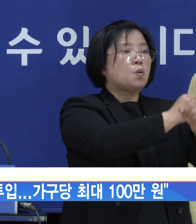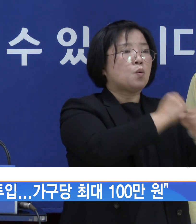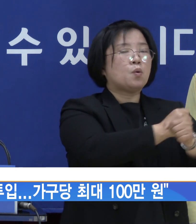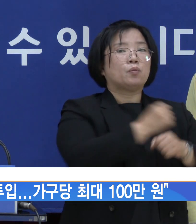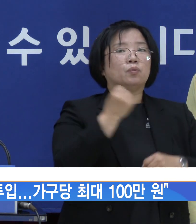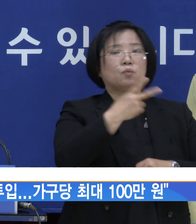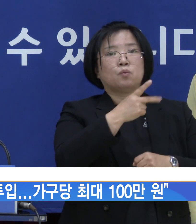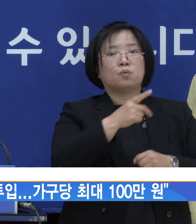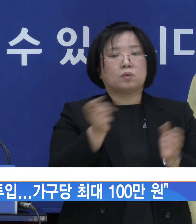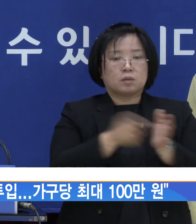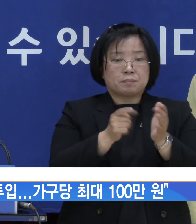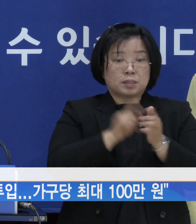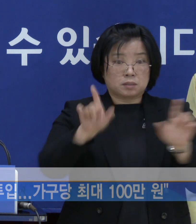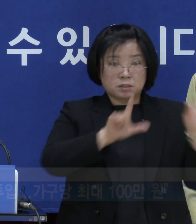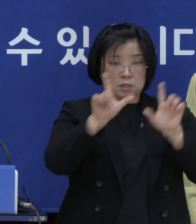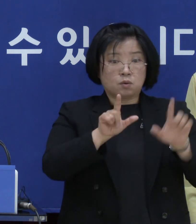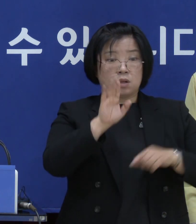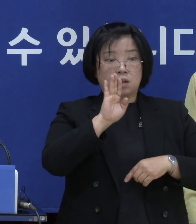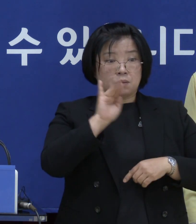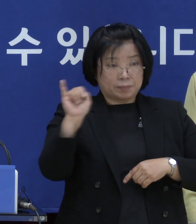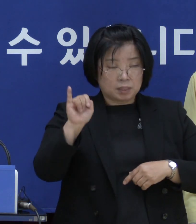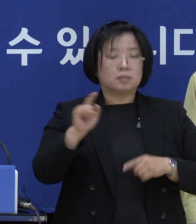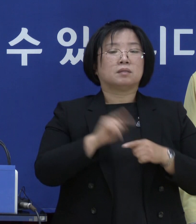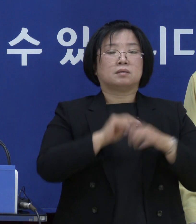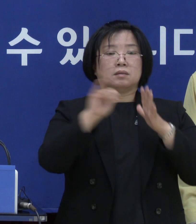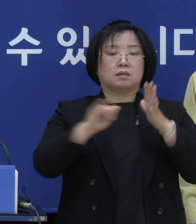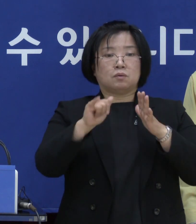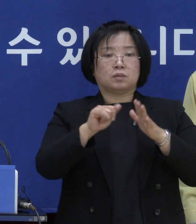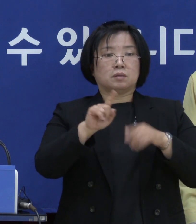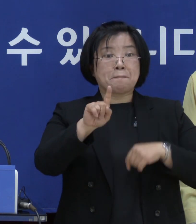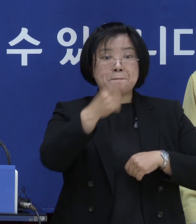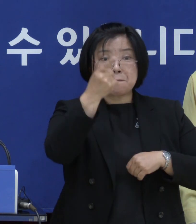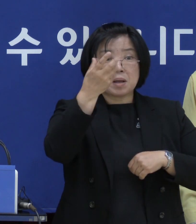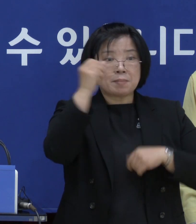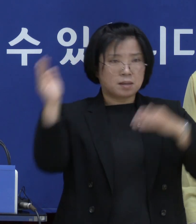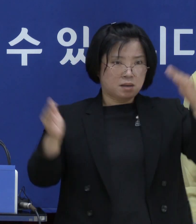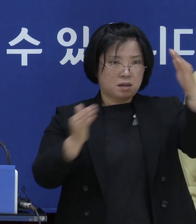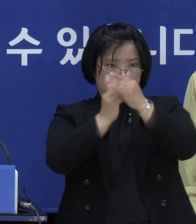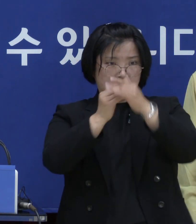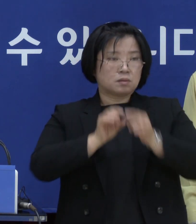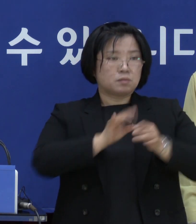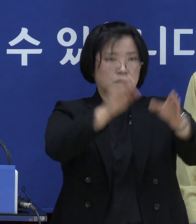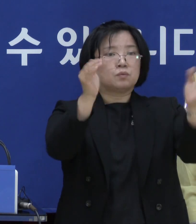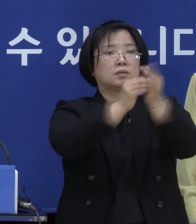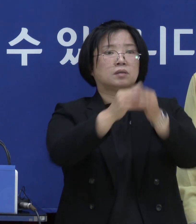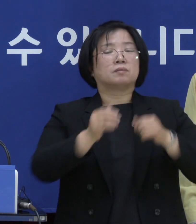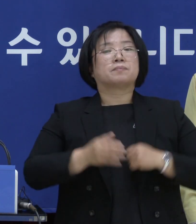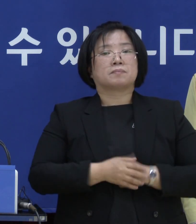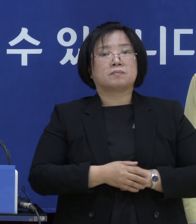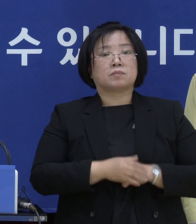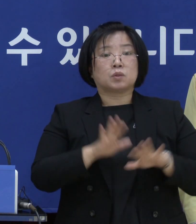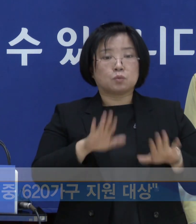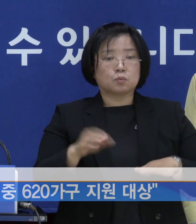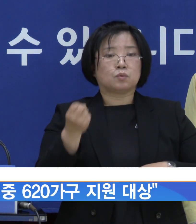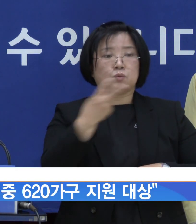긴급생활비는 가구당 최대 100만 원까지 지급이 될 것입니다. 지원 대상은